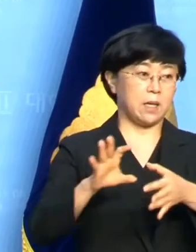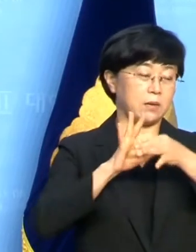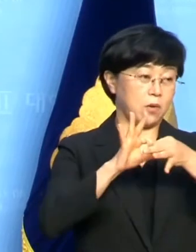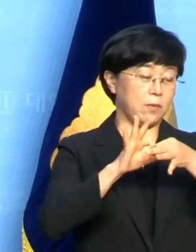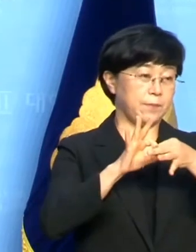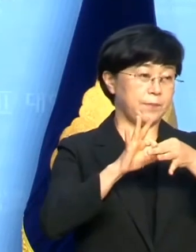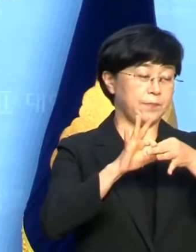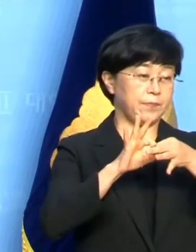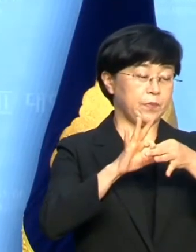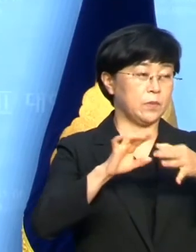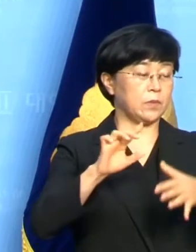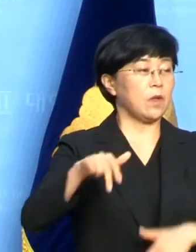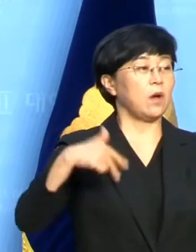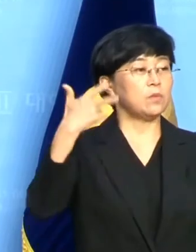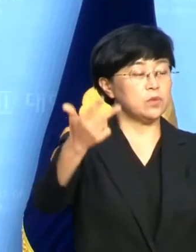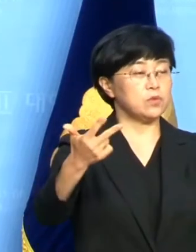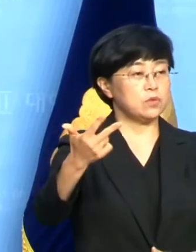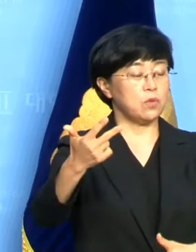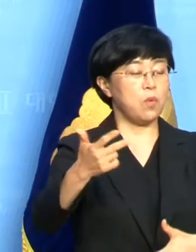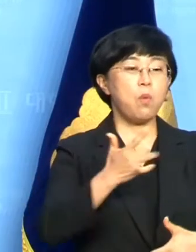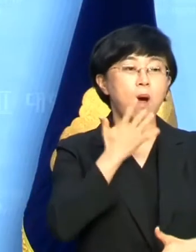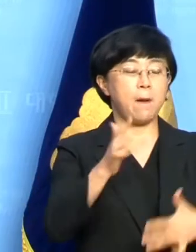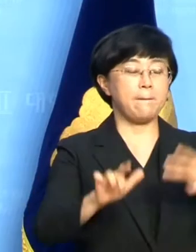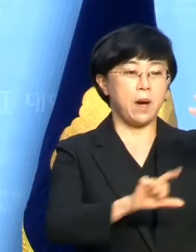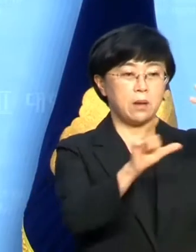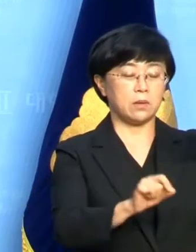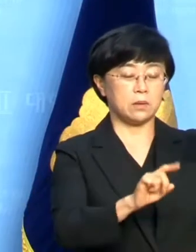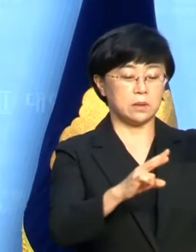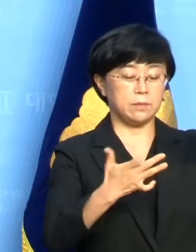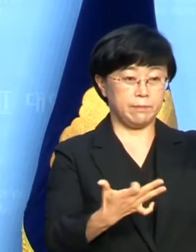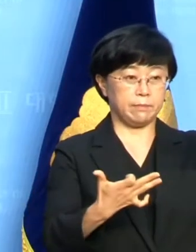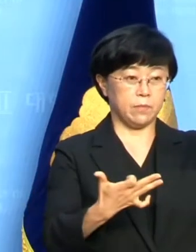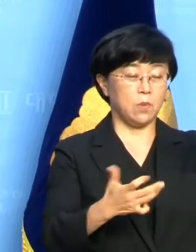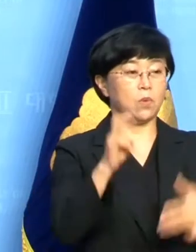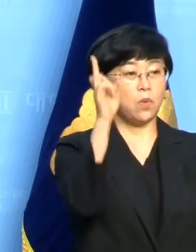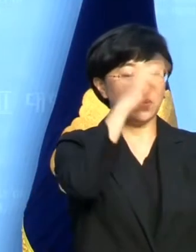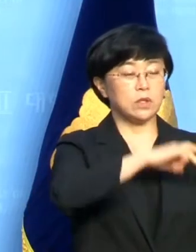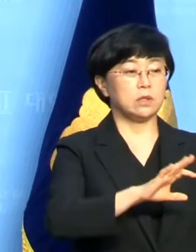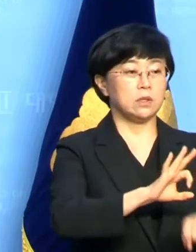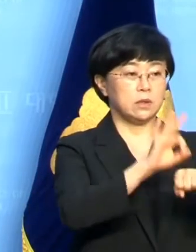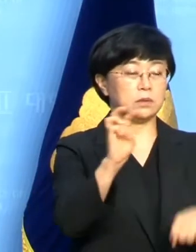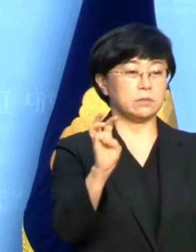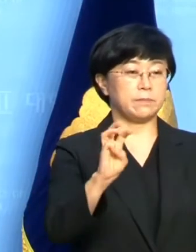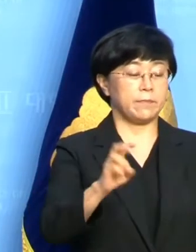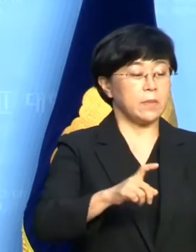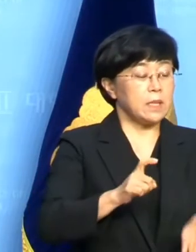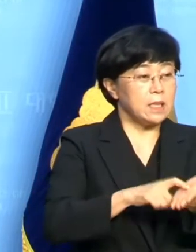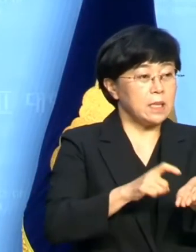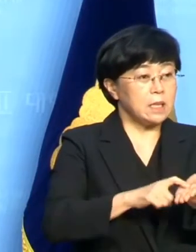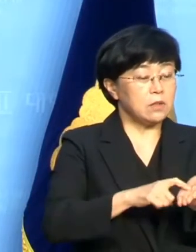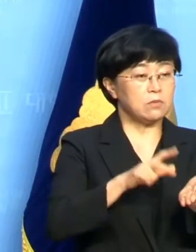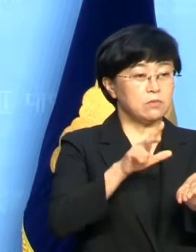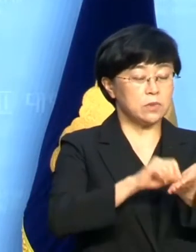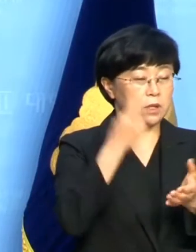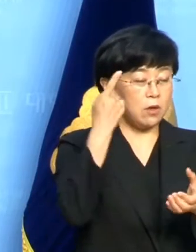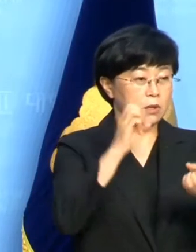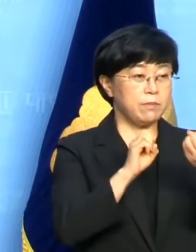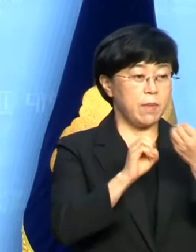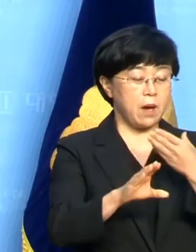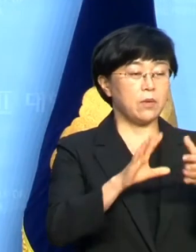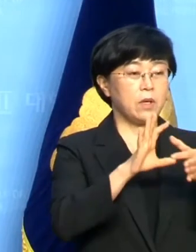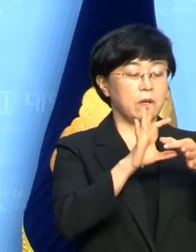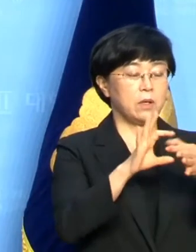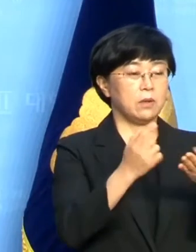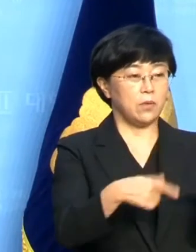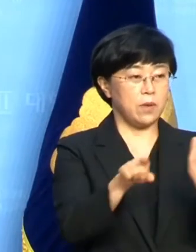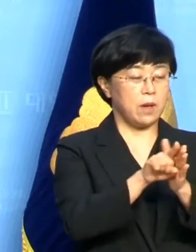다음주 화요일 8월 18일 오전 10시 30분 긴급 현안 질의를 위한 가방이